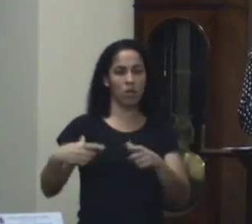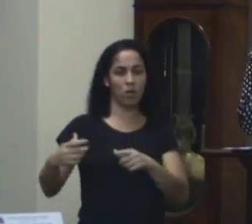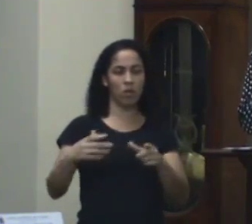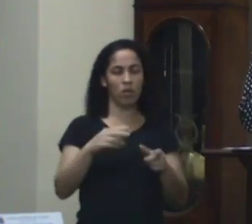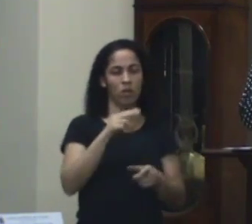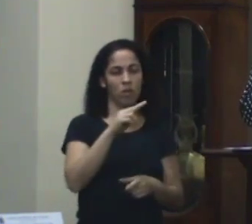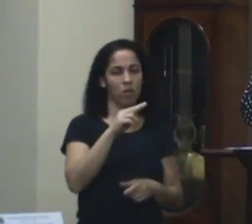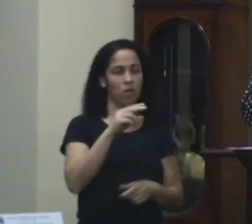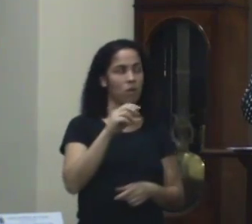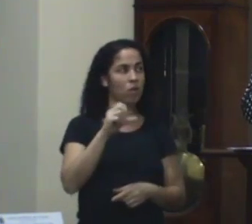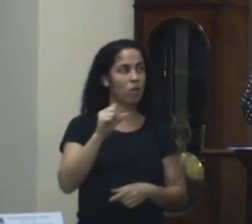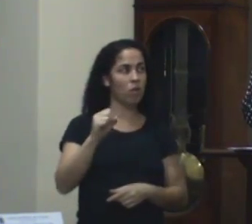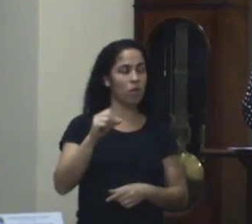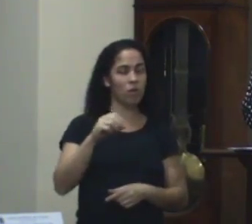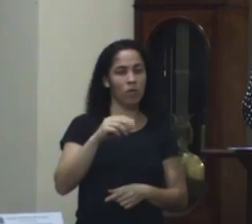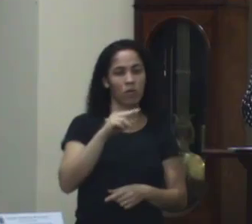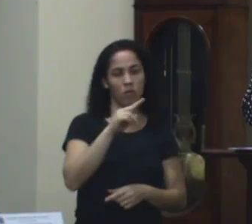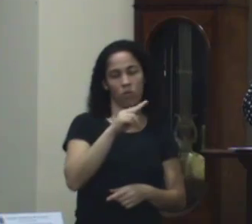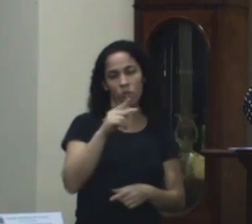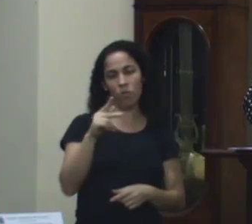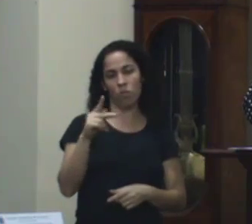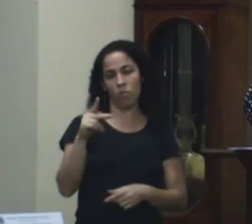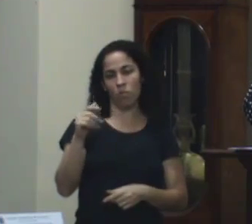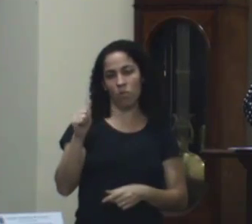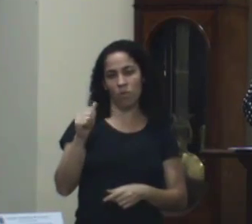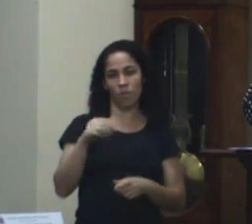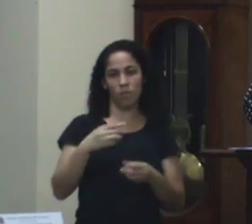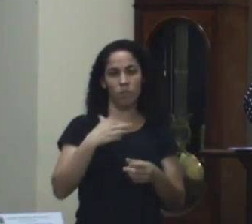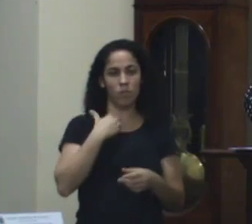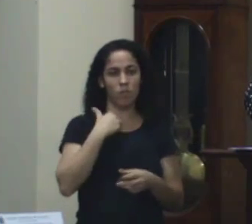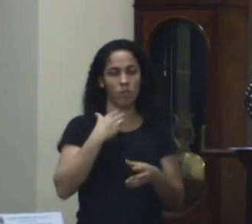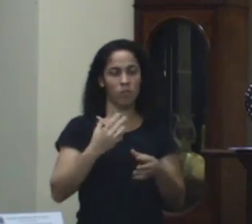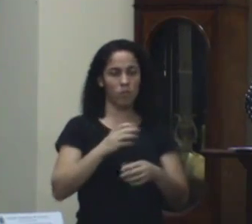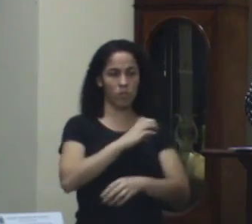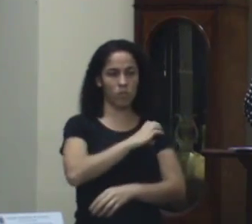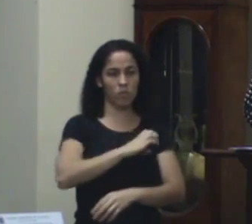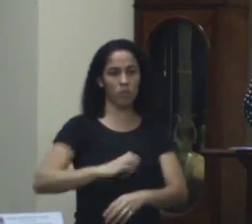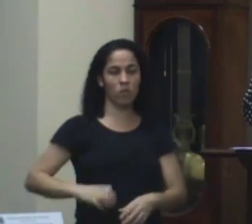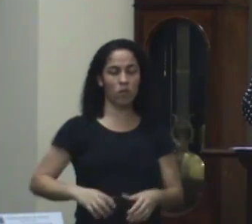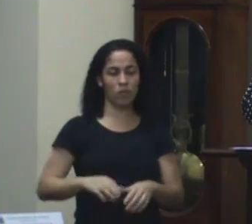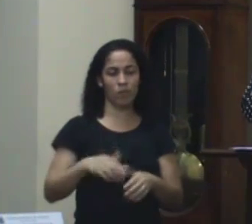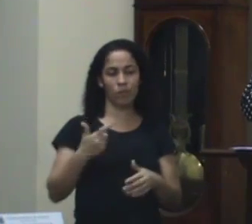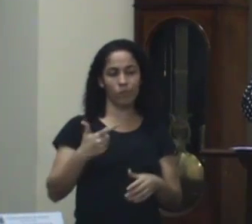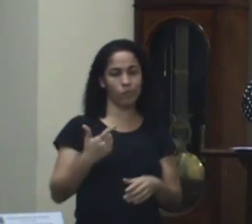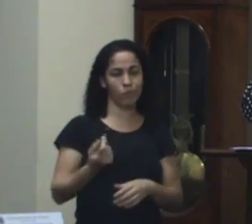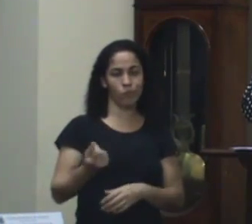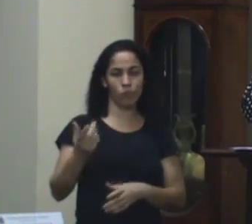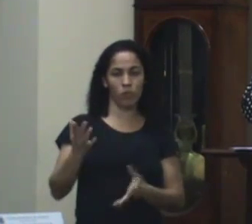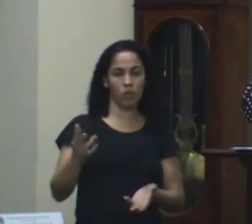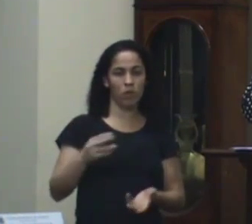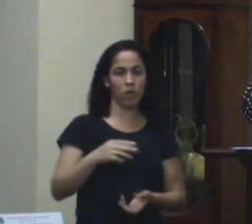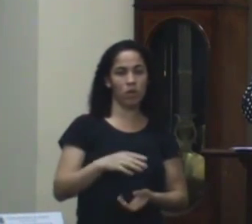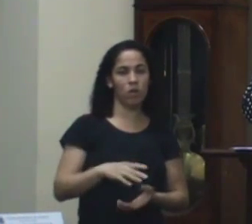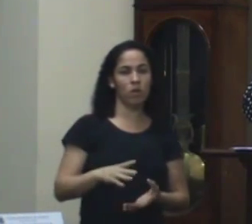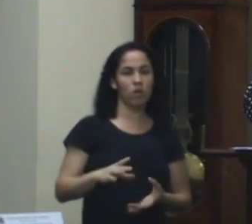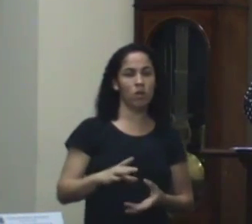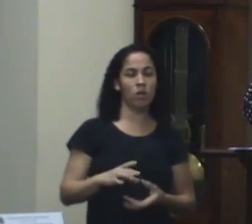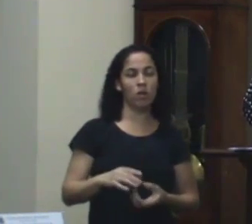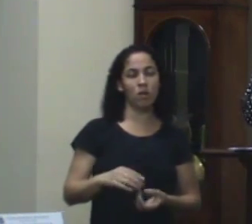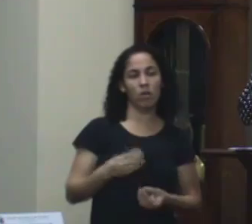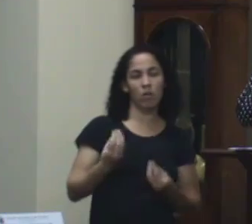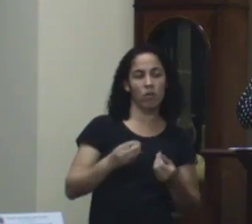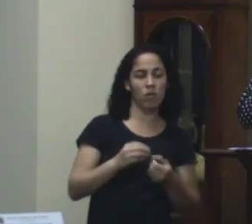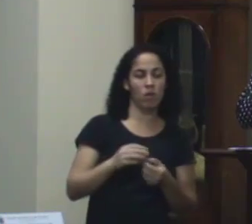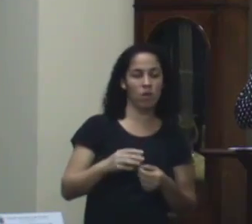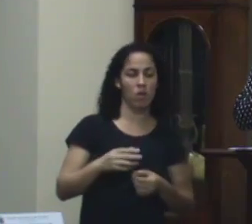de saúde. Seria inviável, nós sabemos que o Estado está quebrado, União está quebrado. Então, as